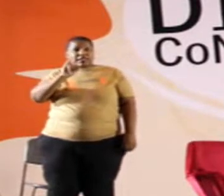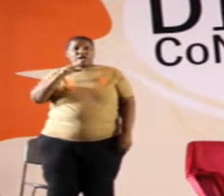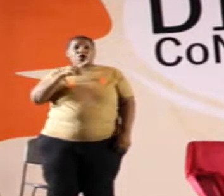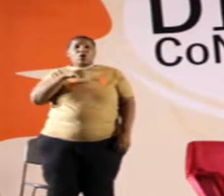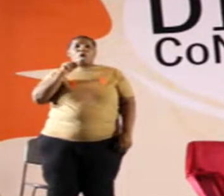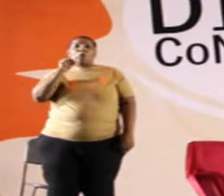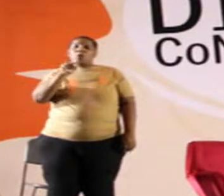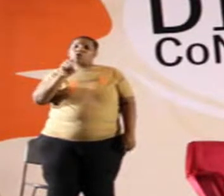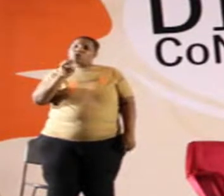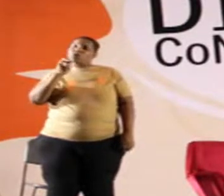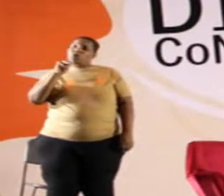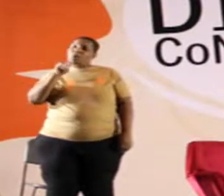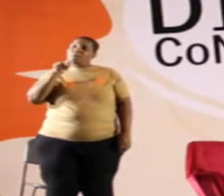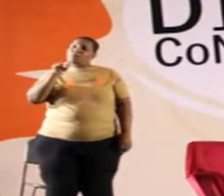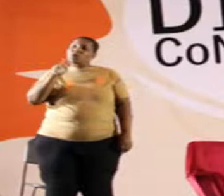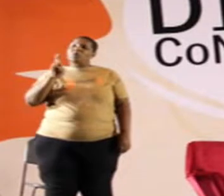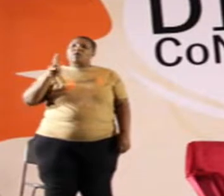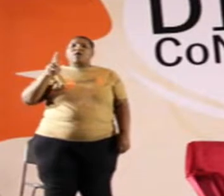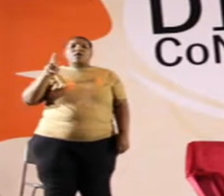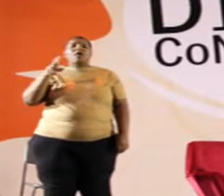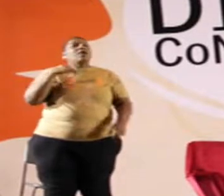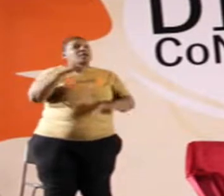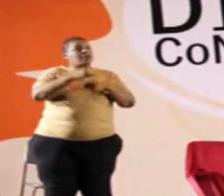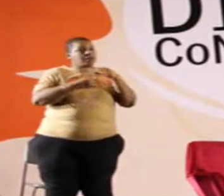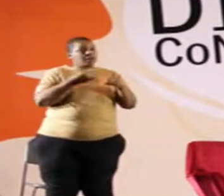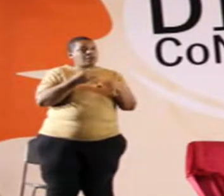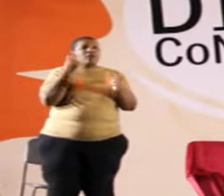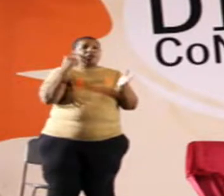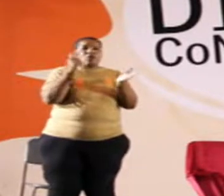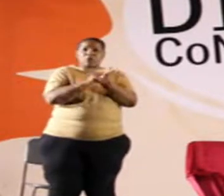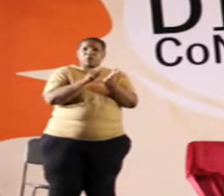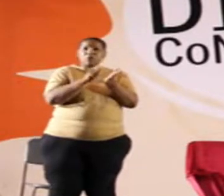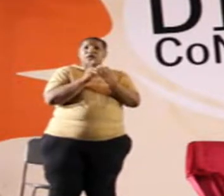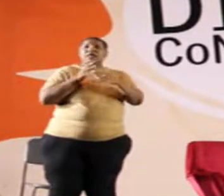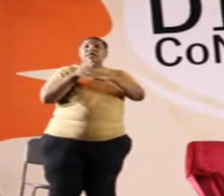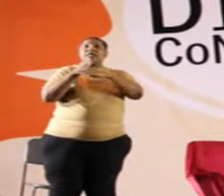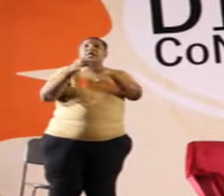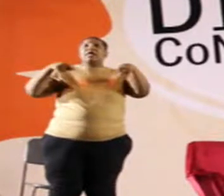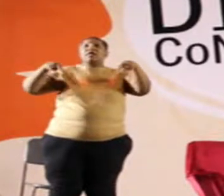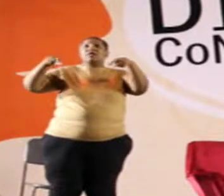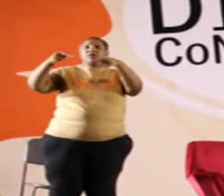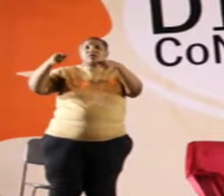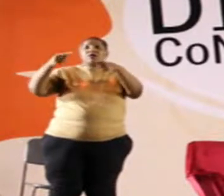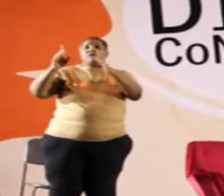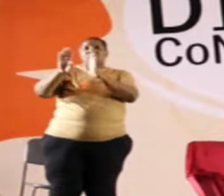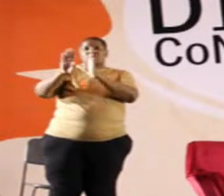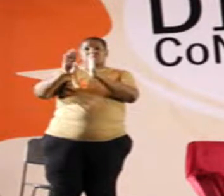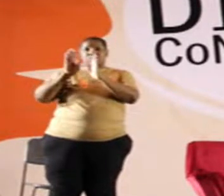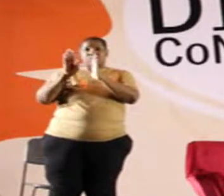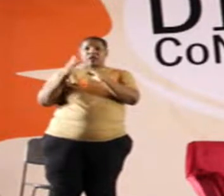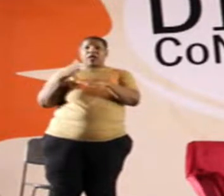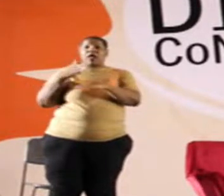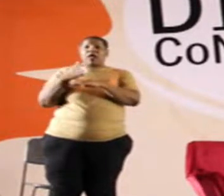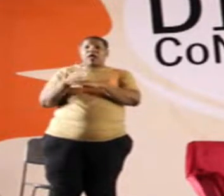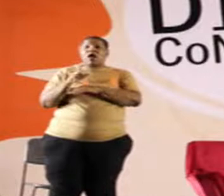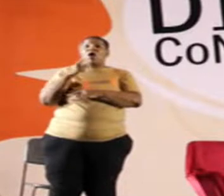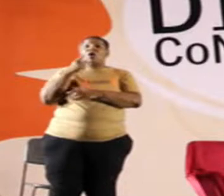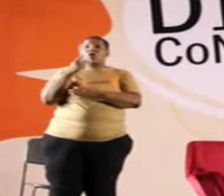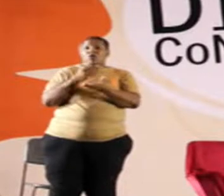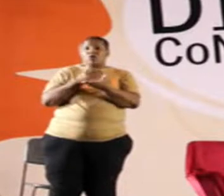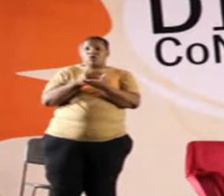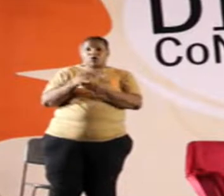aacic.com.br, nas redes sociais e no folder disponível na entrada deste espaço. Antes de iniciar a